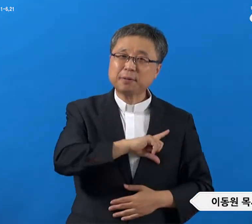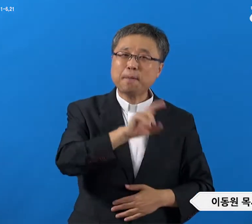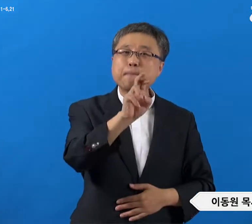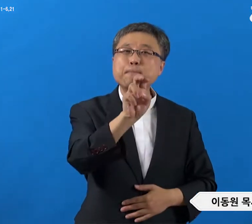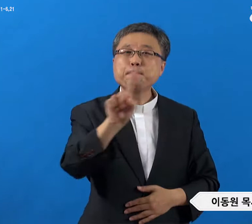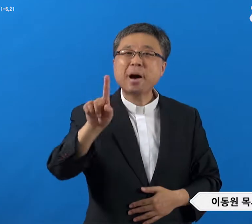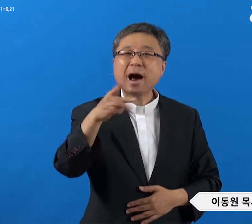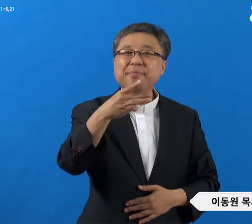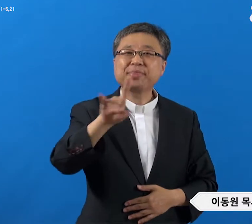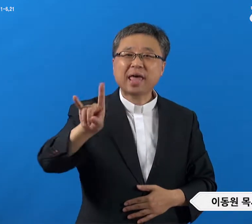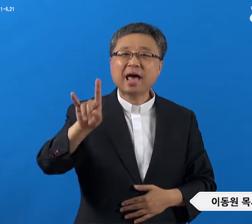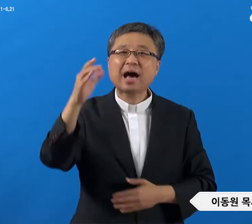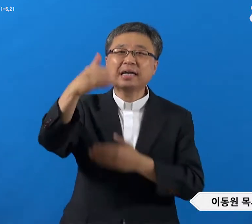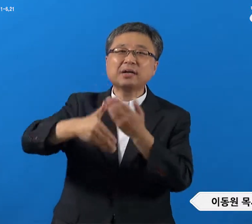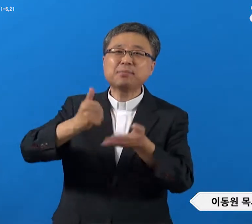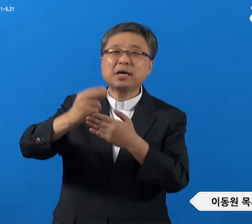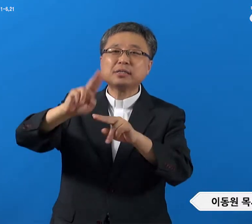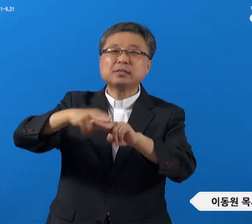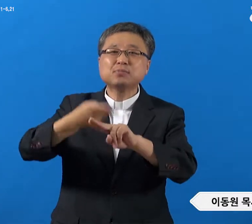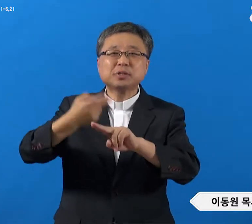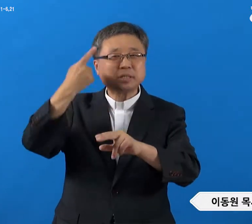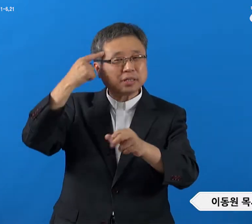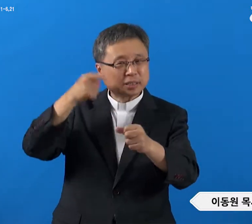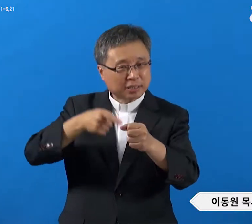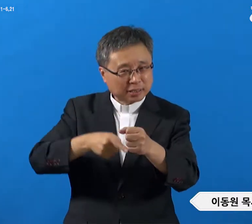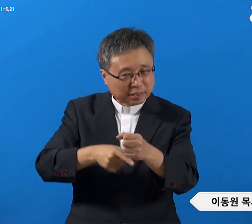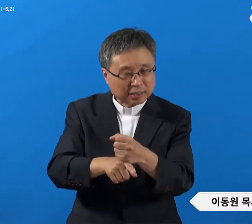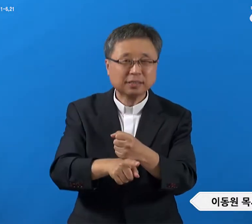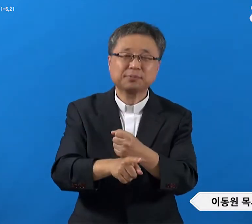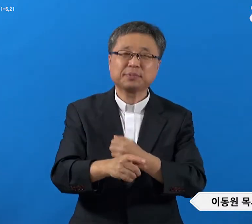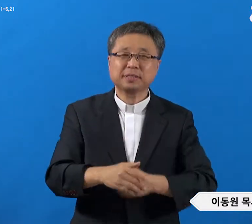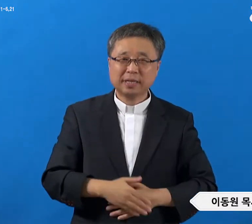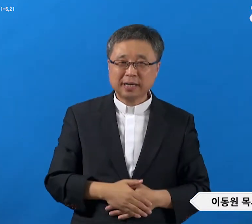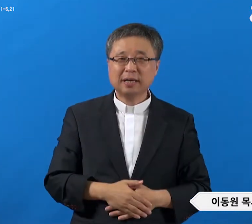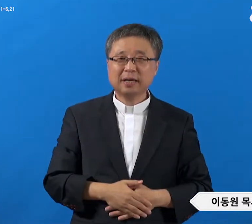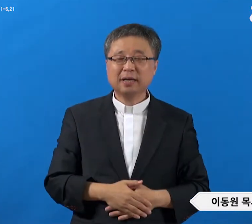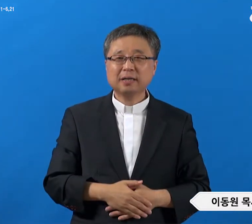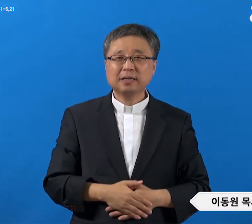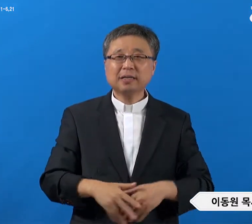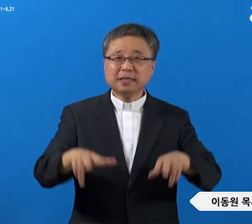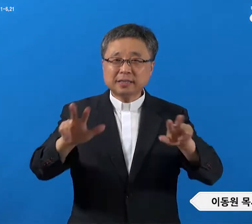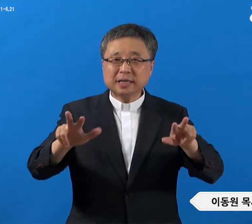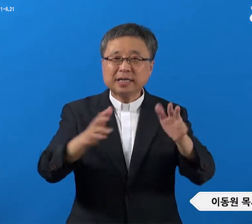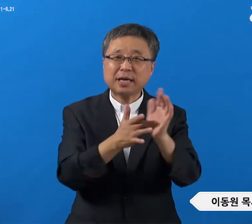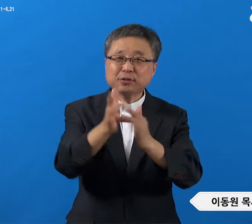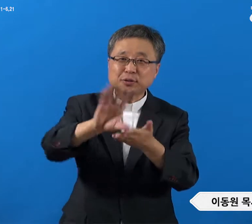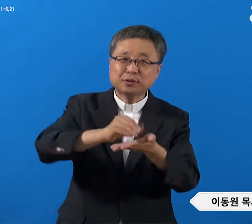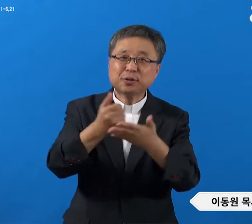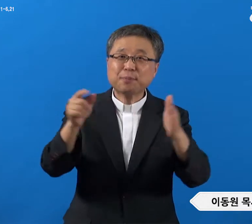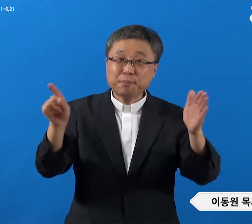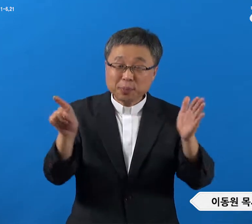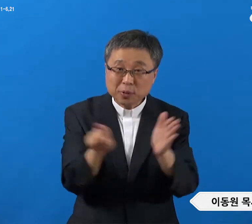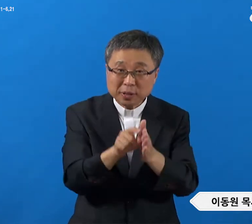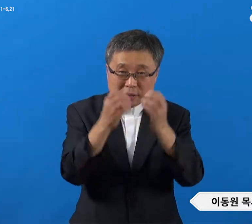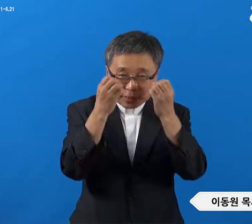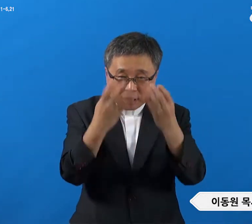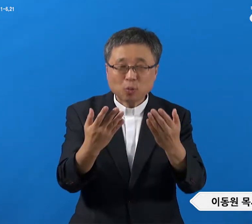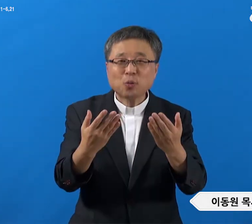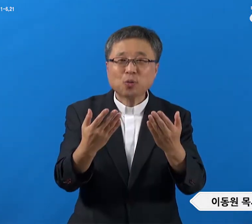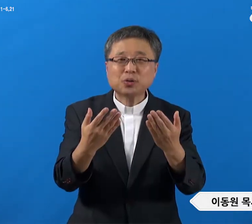마태라는 말의 뜻은 하나님의 선물이다 이런 뜻입니다. 하나님의 선물이다. 자, 그가 예수를 믿고 이 새 이름을 얻은